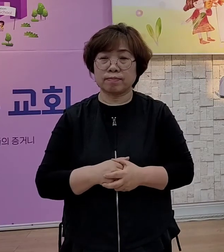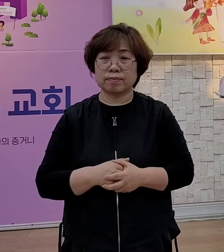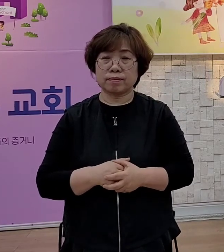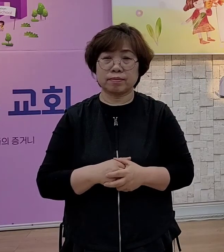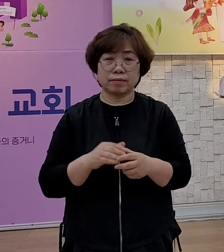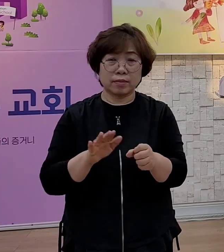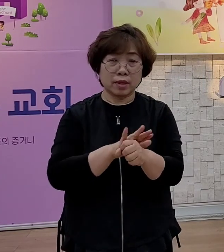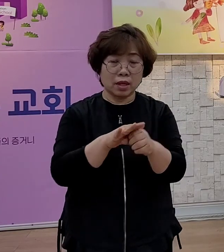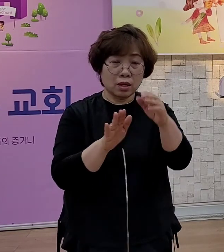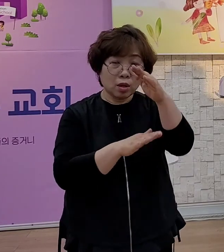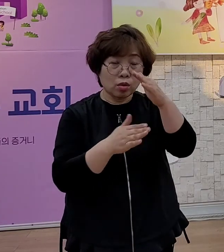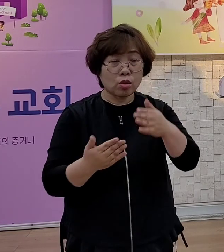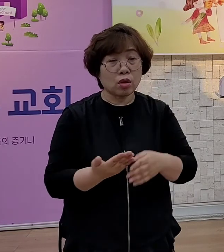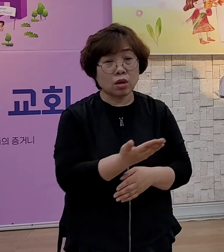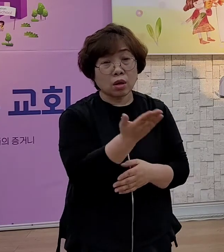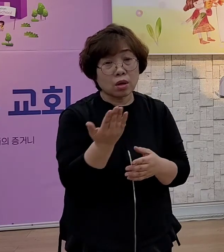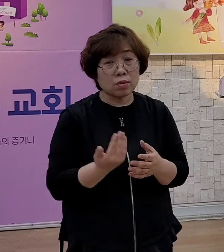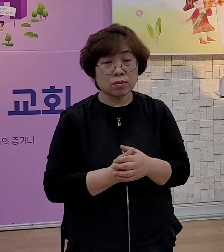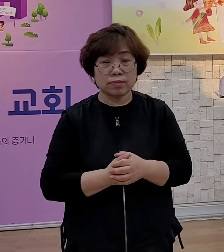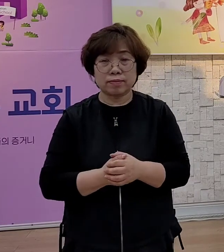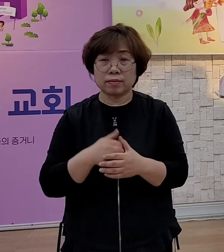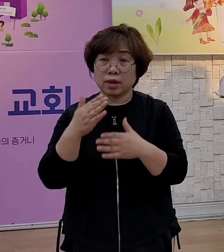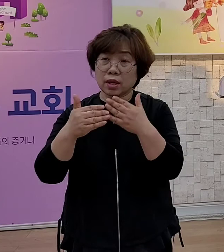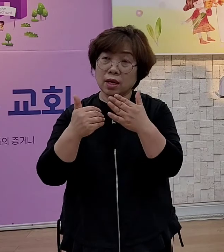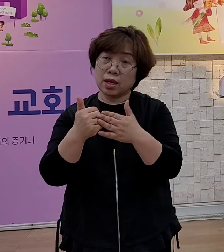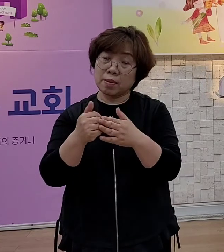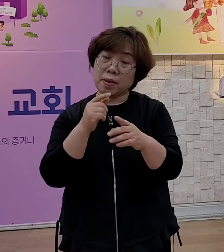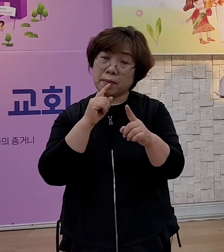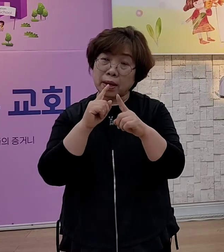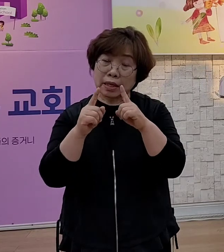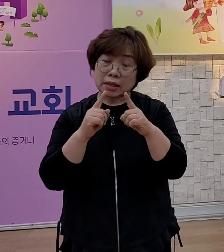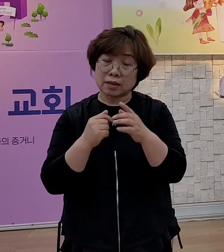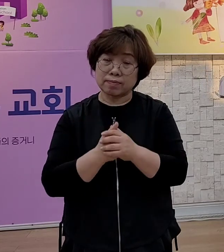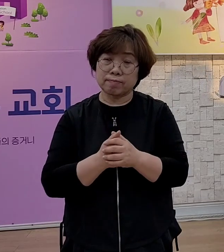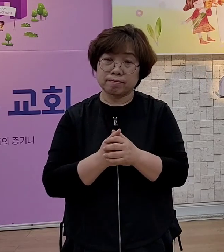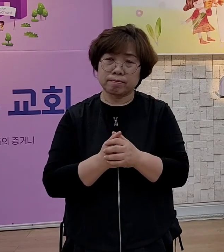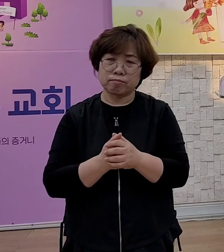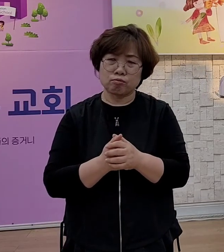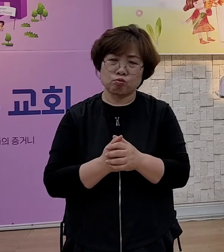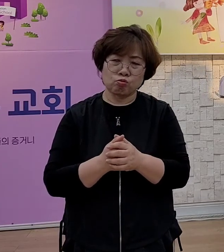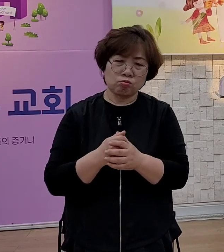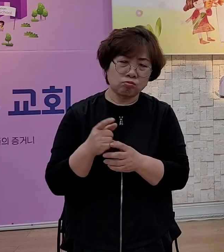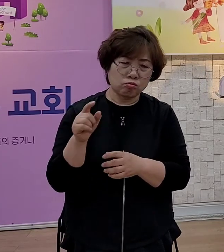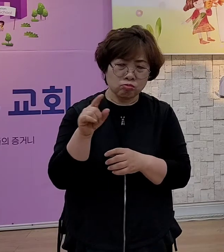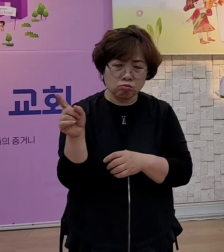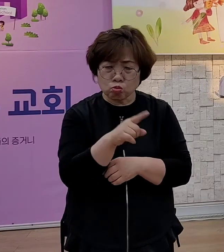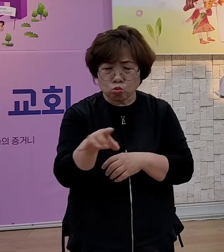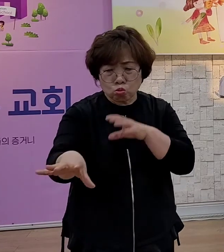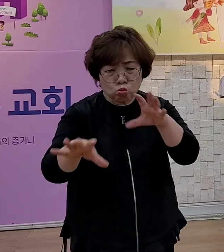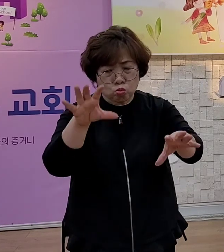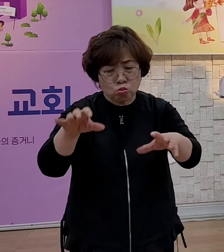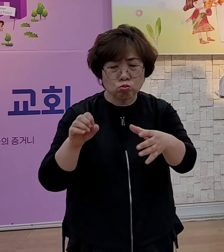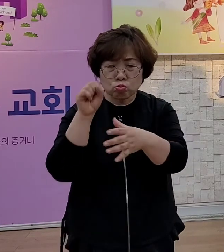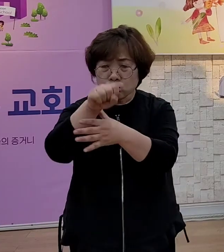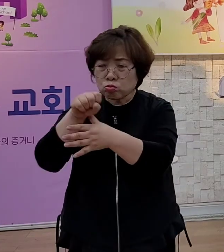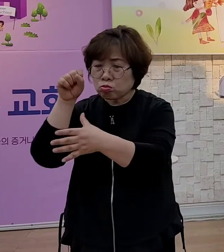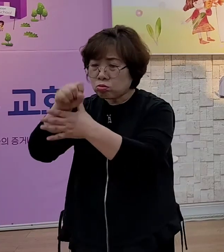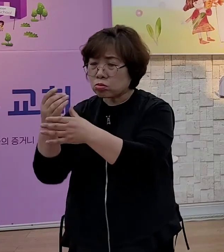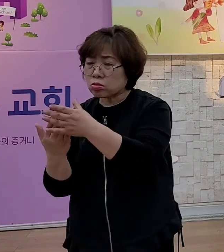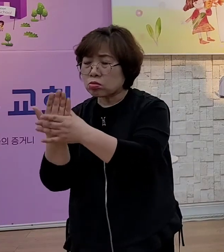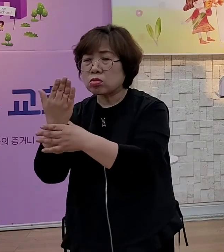사랑하는 성도 여러분, 이 하나님의 말씀은 아무 곳에나 열매를 맺지